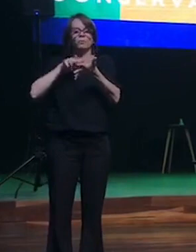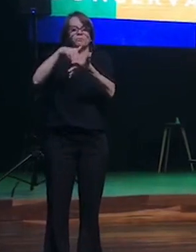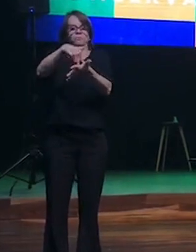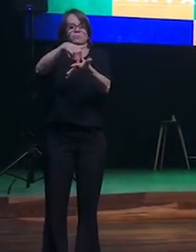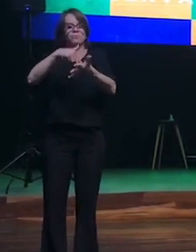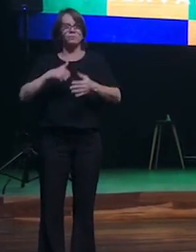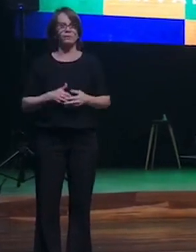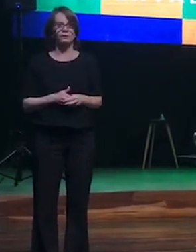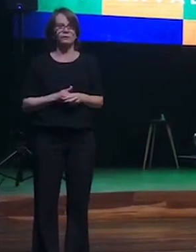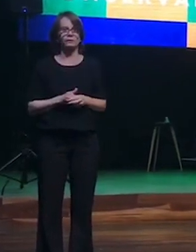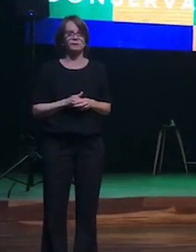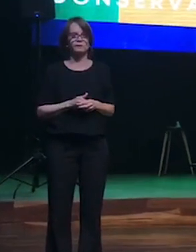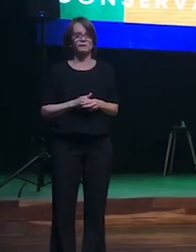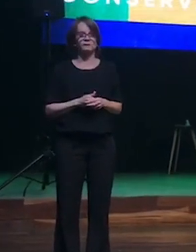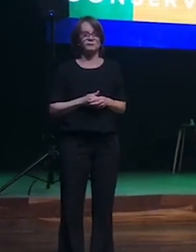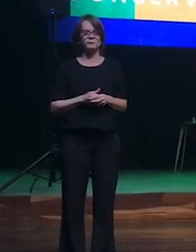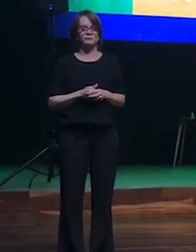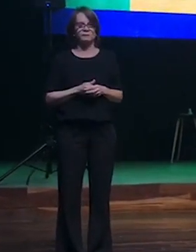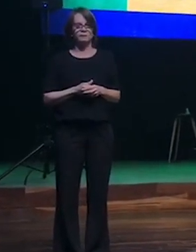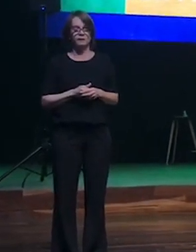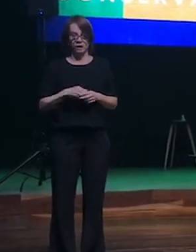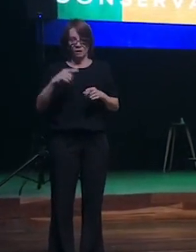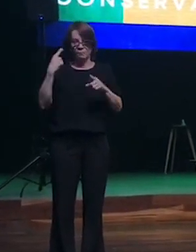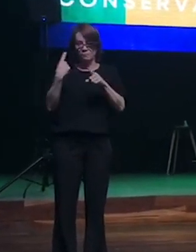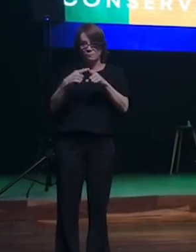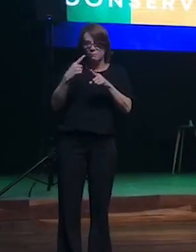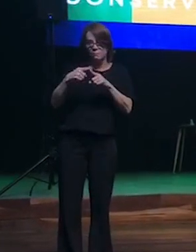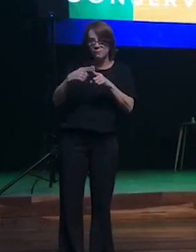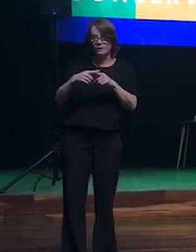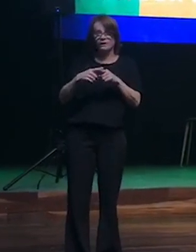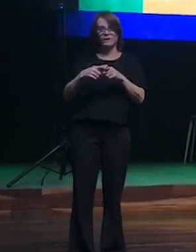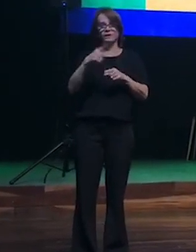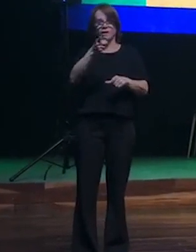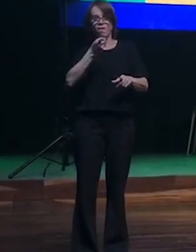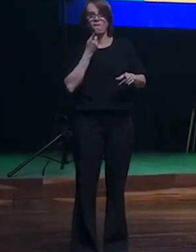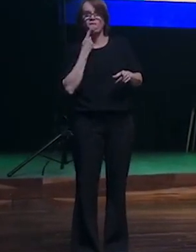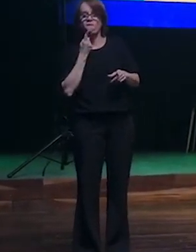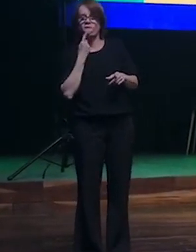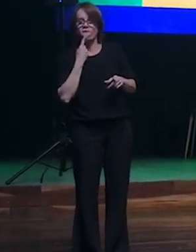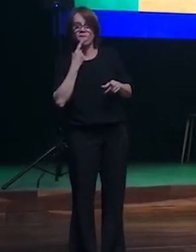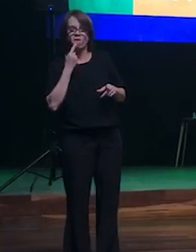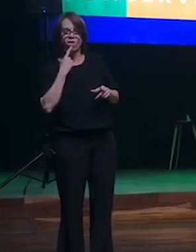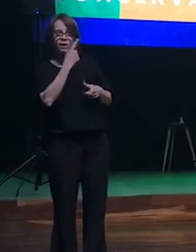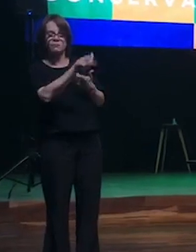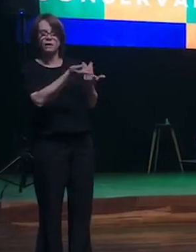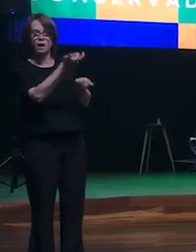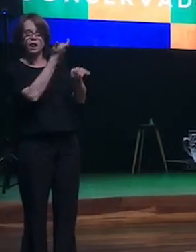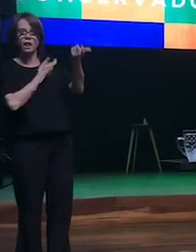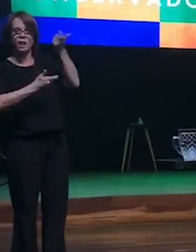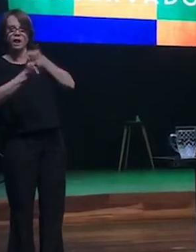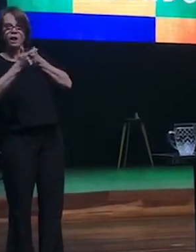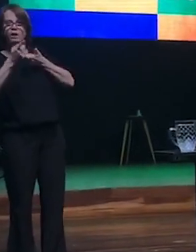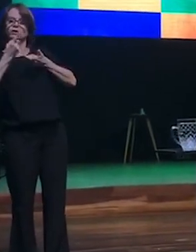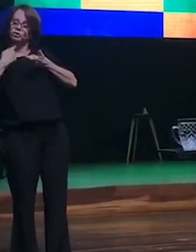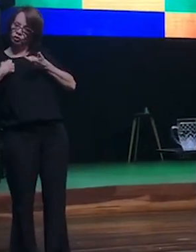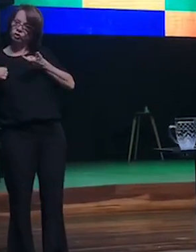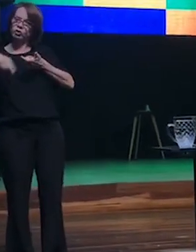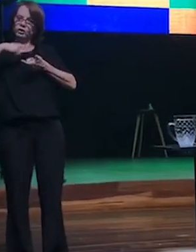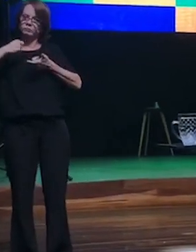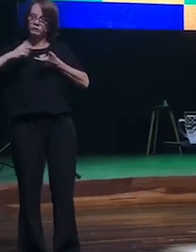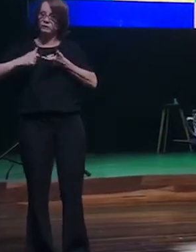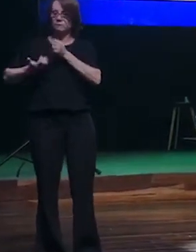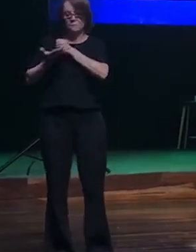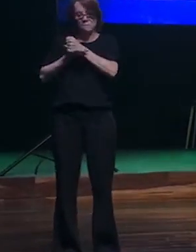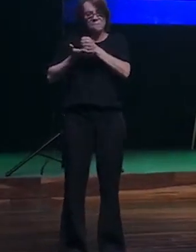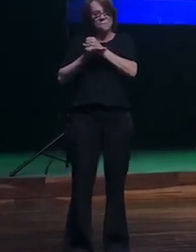Porque para desfazer as falácias que são postas diante de nós, é necessário que você tenha fundamento teórico.